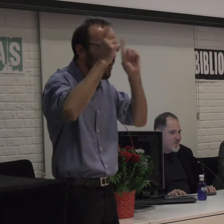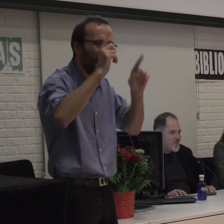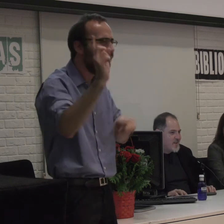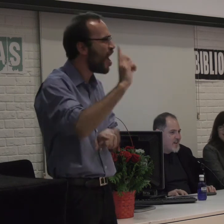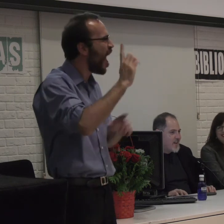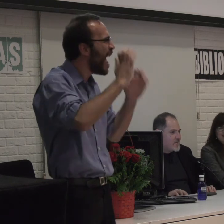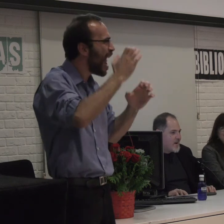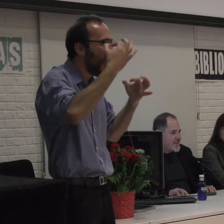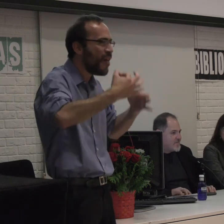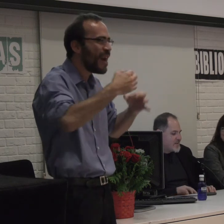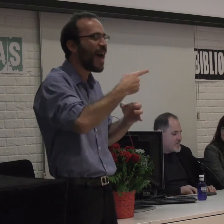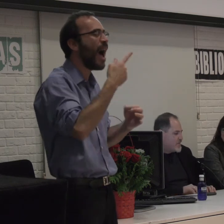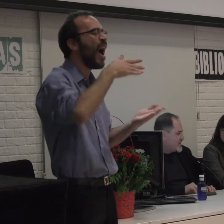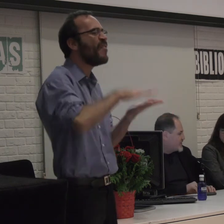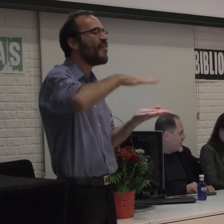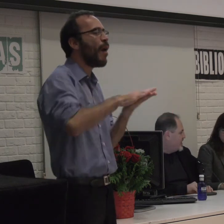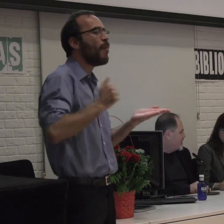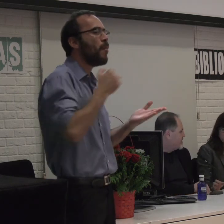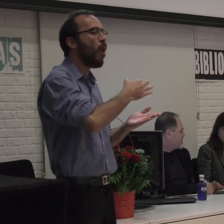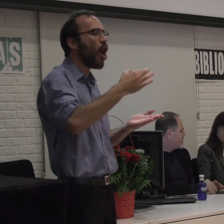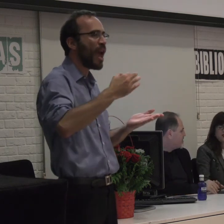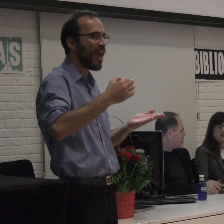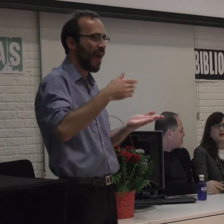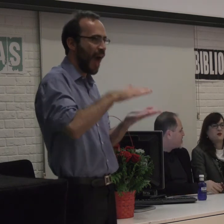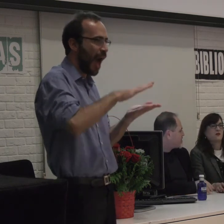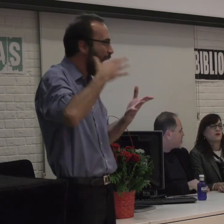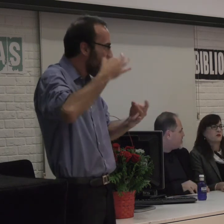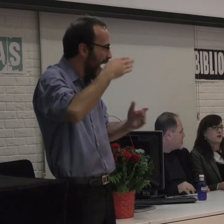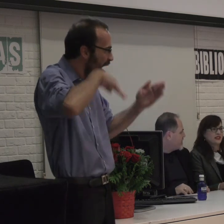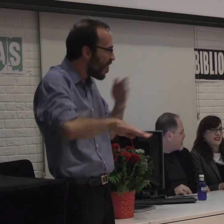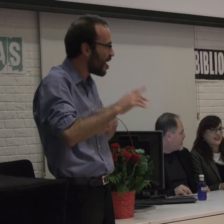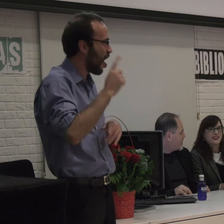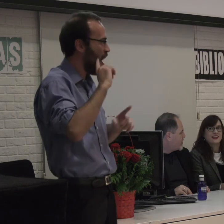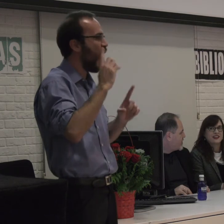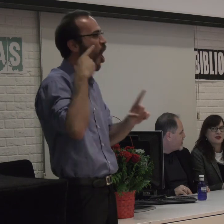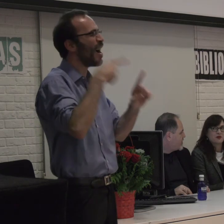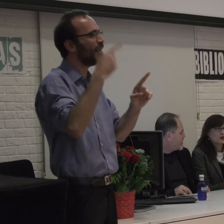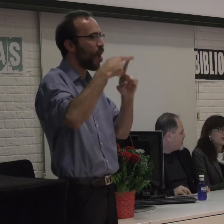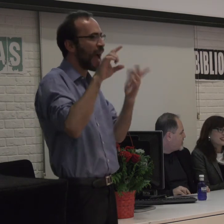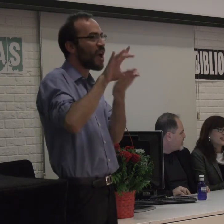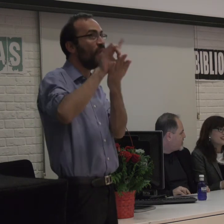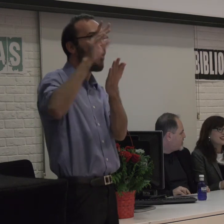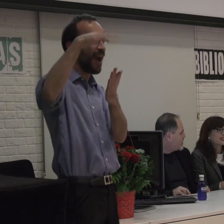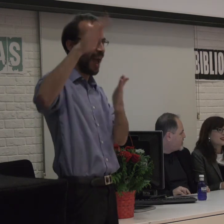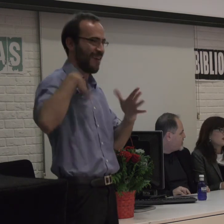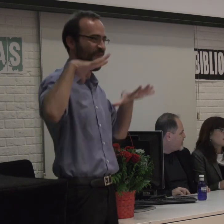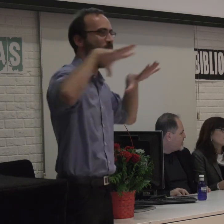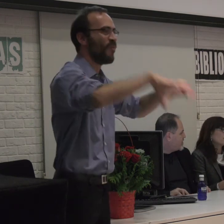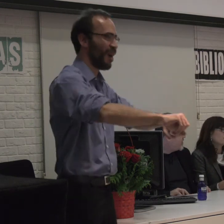capítulos más simpáticos del libro. Pues ya que estamos todos aquí esta tarde, aprovecho